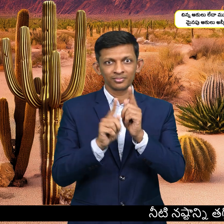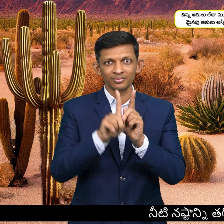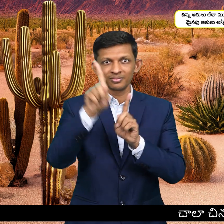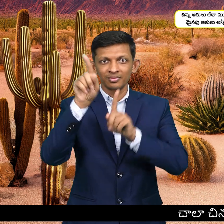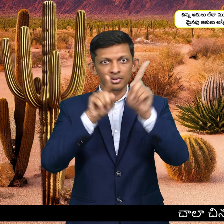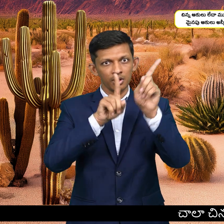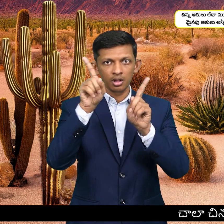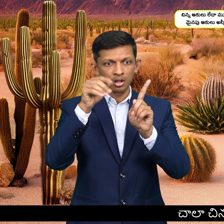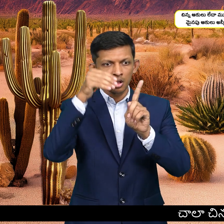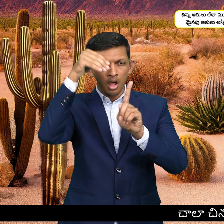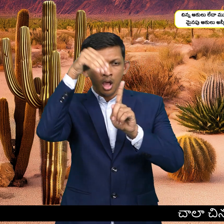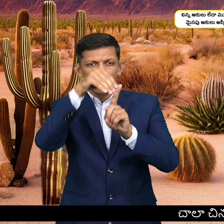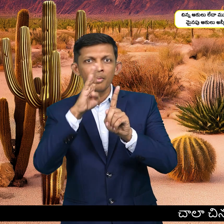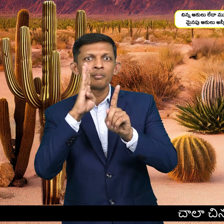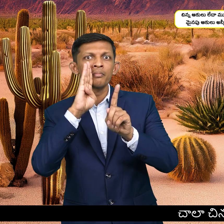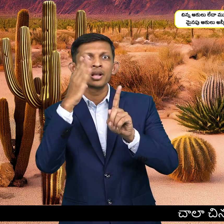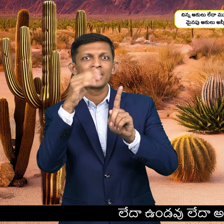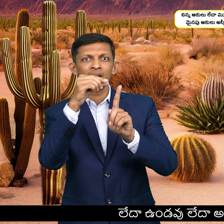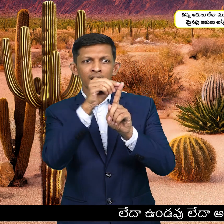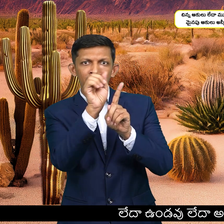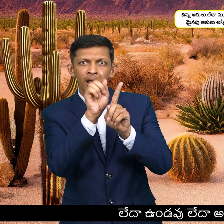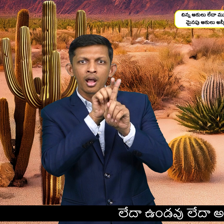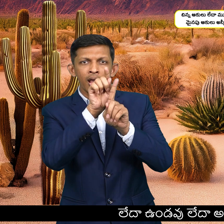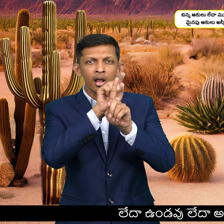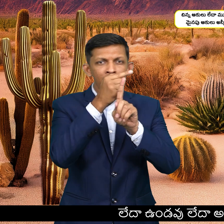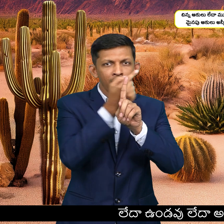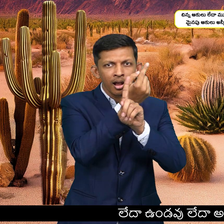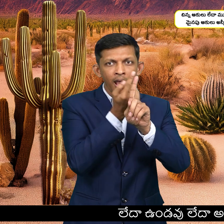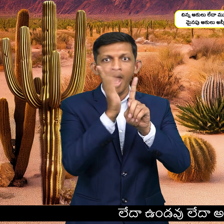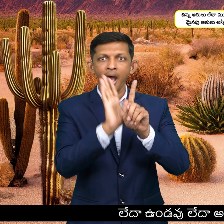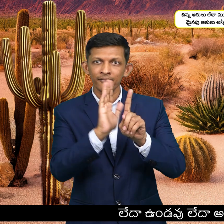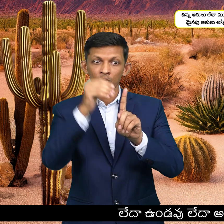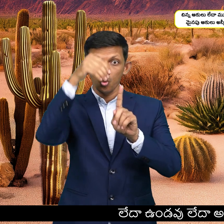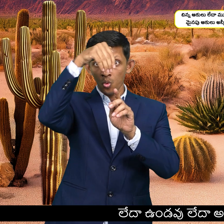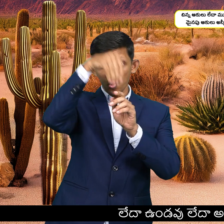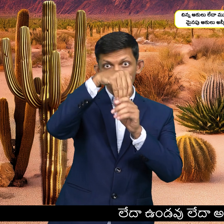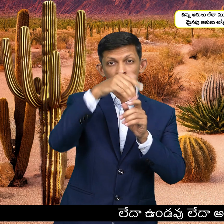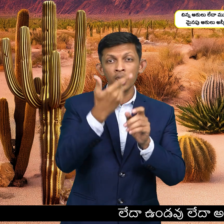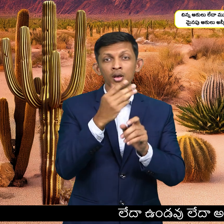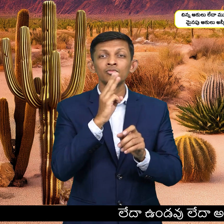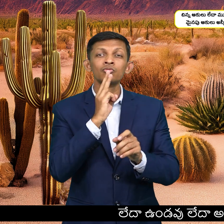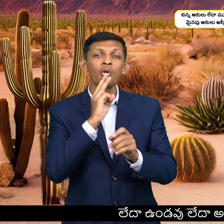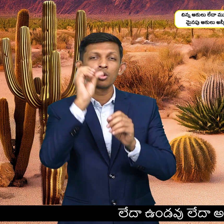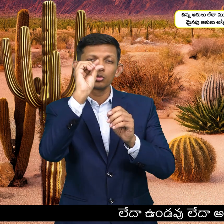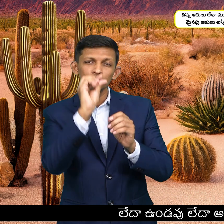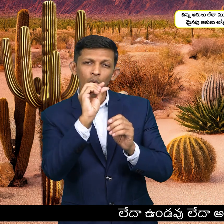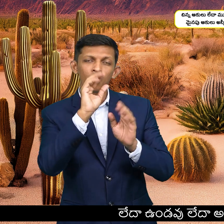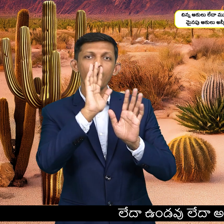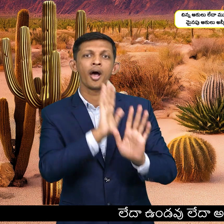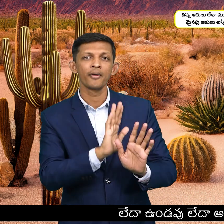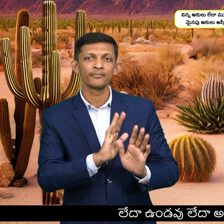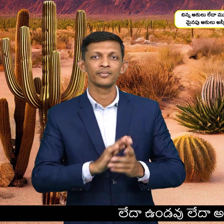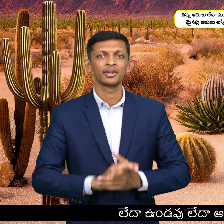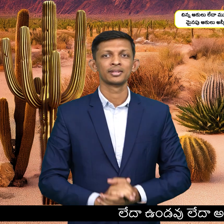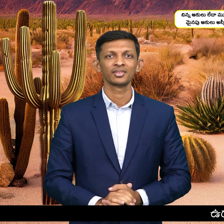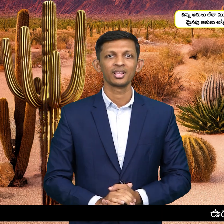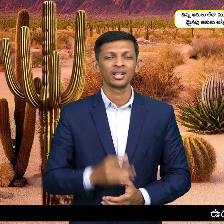ఆకులు చాలా చిన్నవిగా ఉంటాయి, లేదా ఉండవు, లేదా అవి ముళ్ళుగా